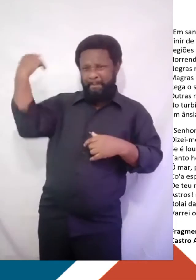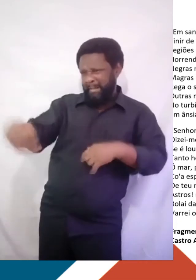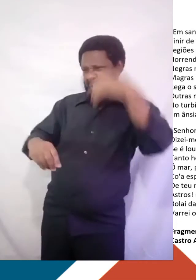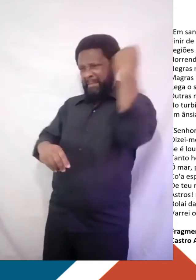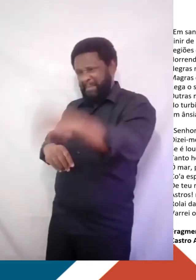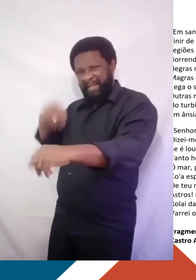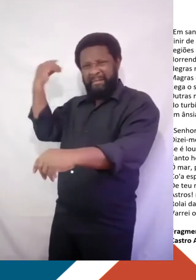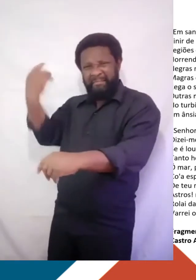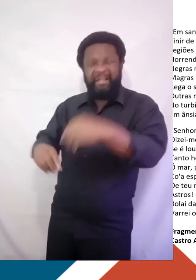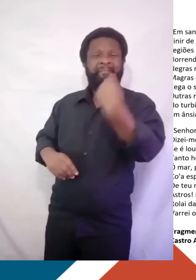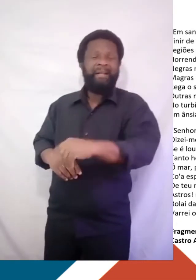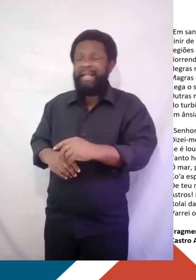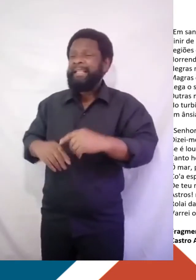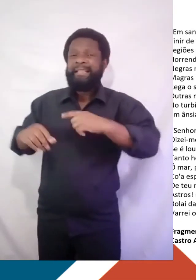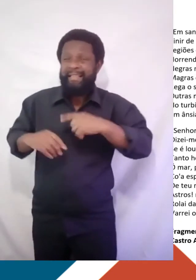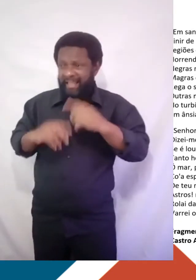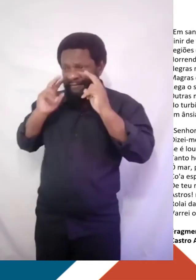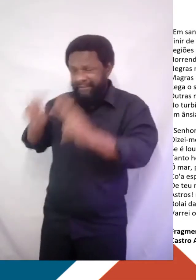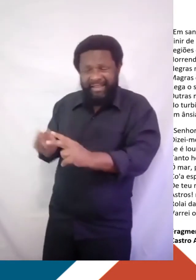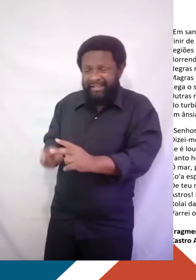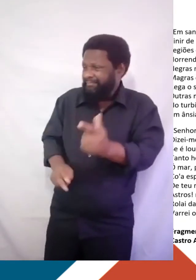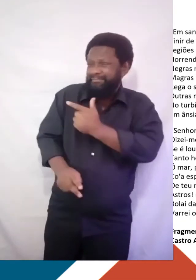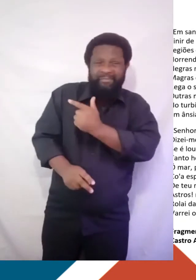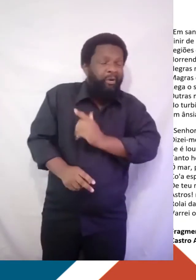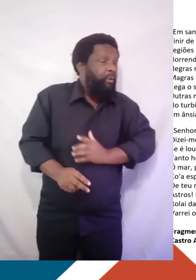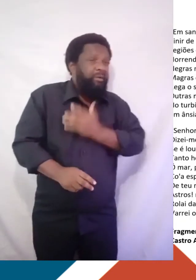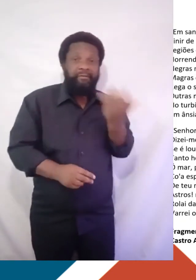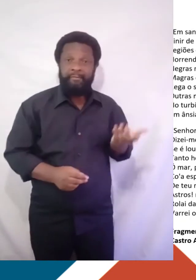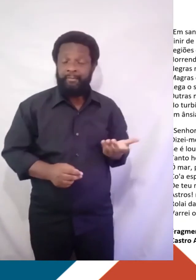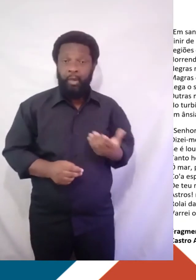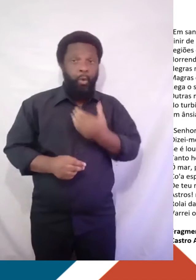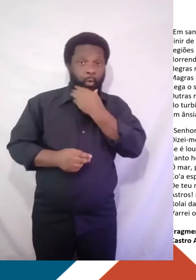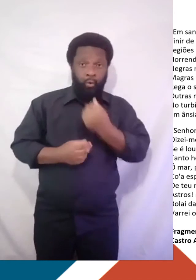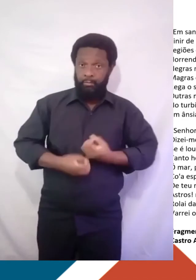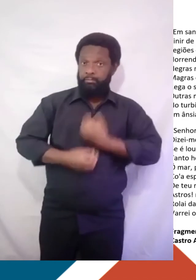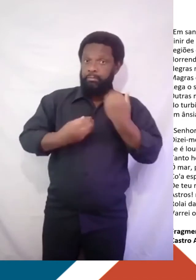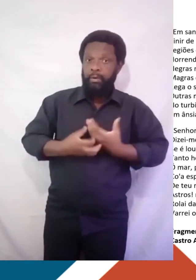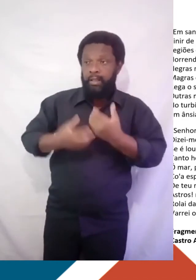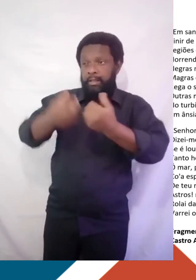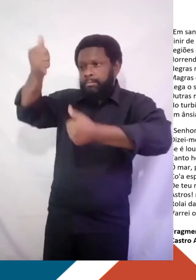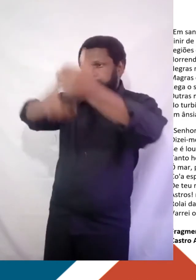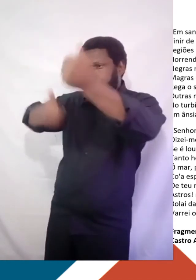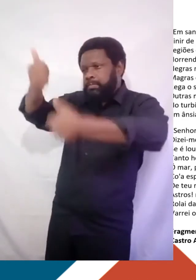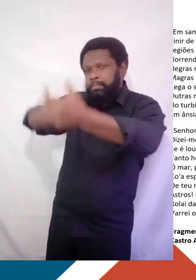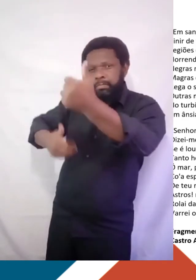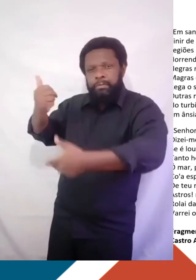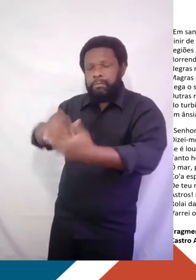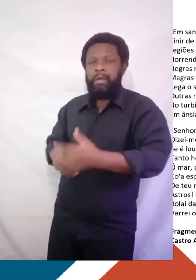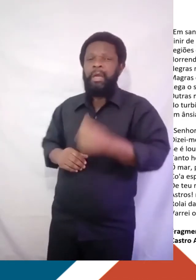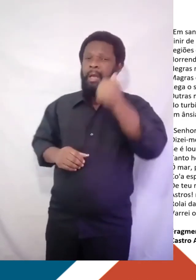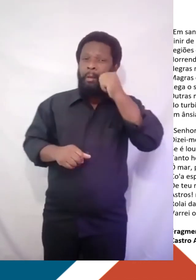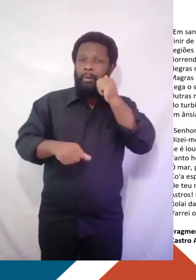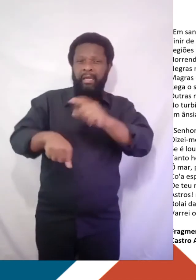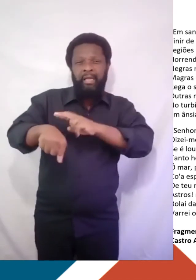do capitão, provocando uma horrorosa e medonha cena. O eu lírico, então, passa a descrever esses tripulantes,